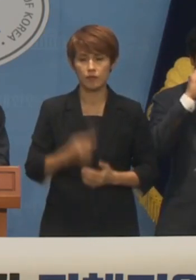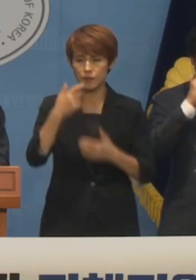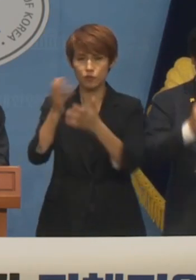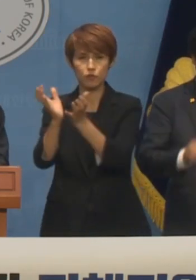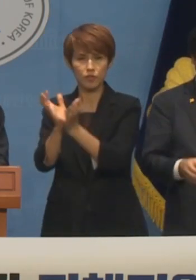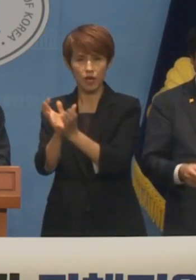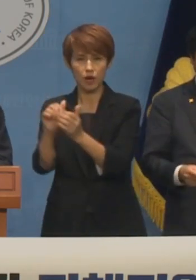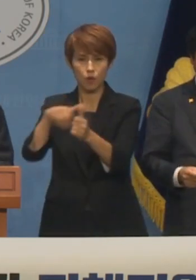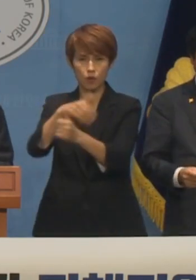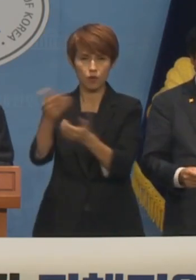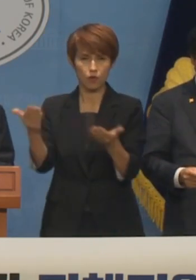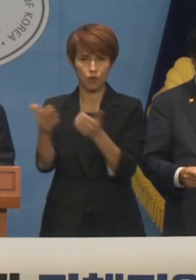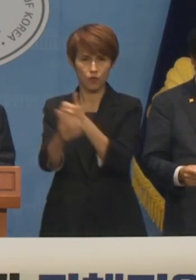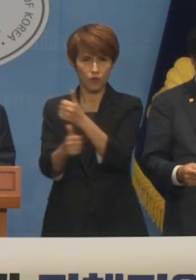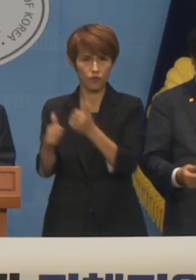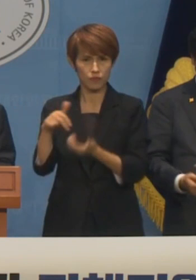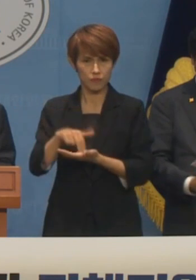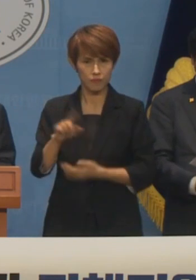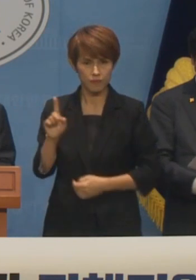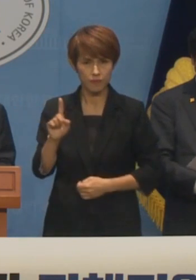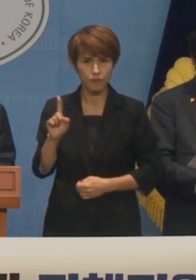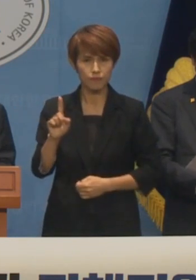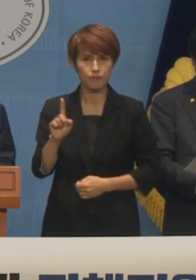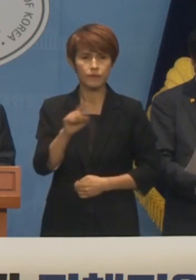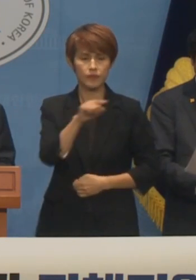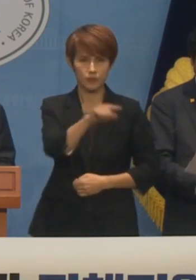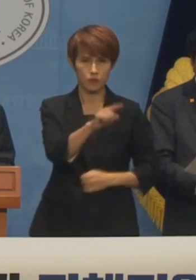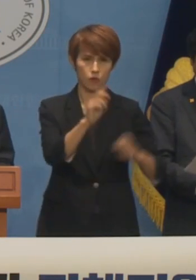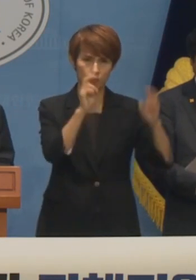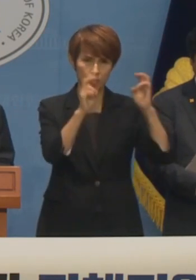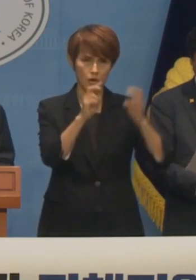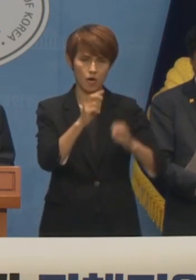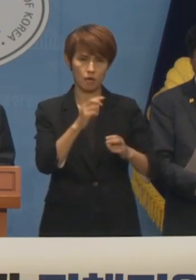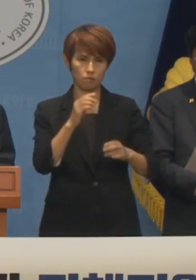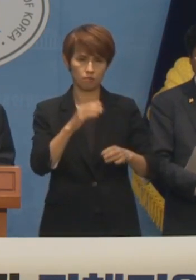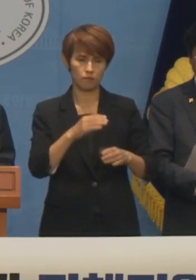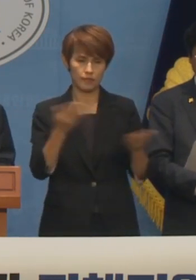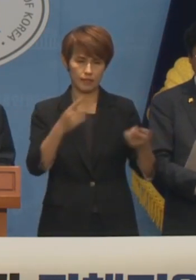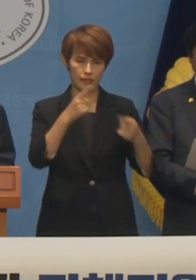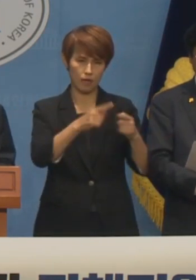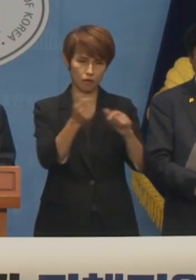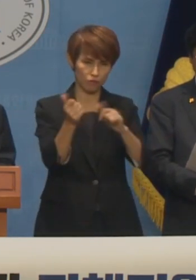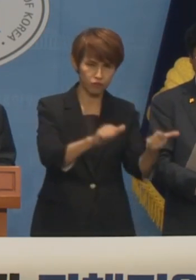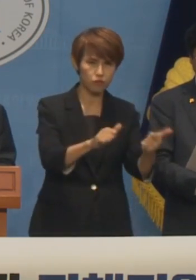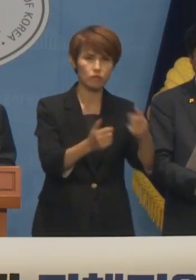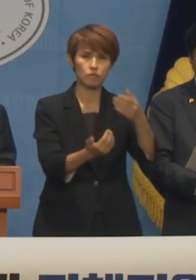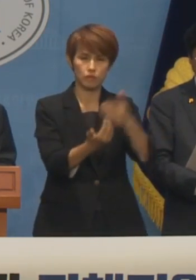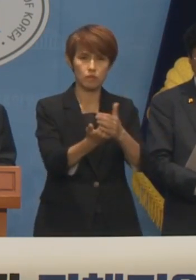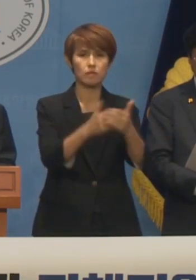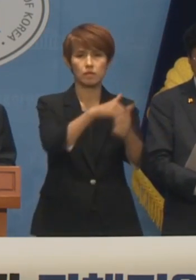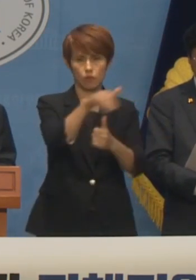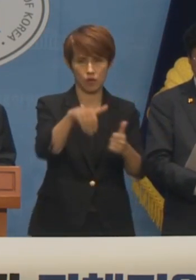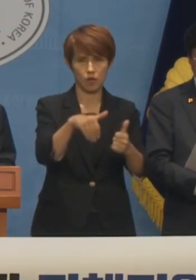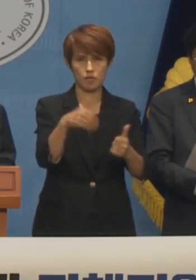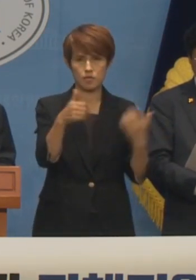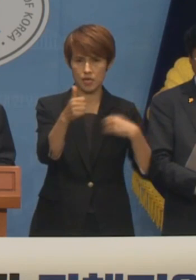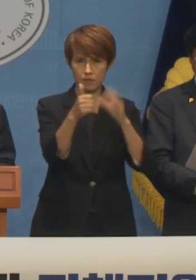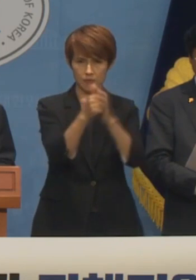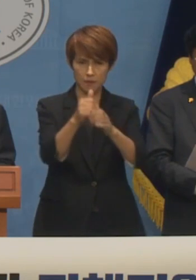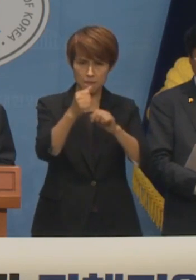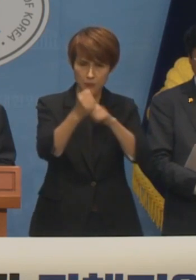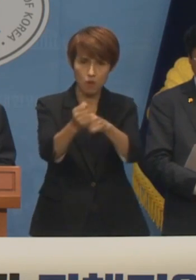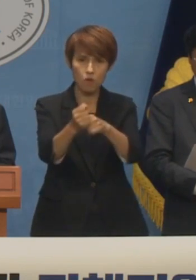더불어민주당 환경노동위원회 위원 일동은 아리셀 중대재해 참사와 진상규명, 책임자 처벌, 그리고